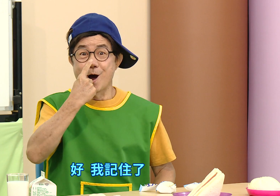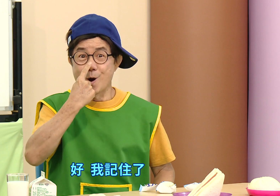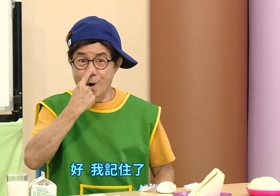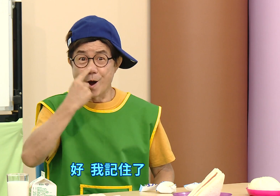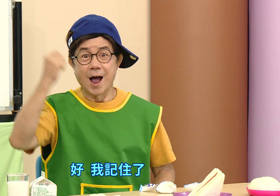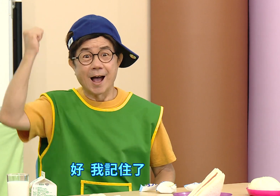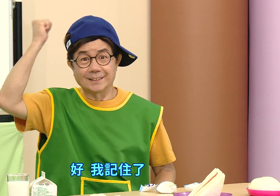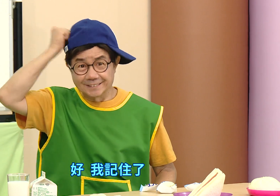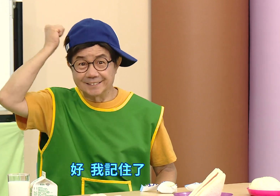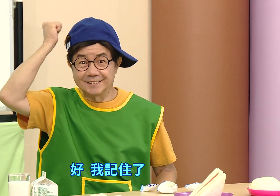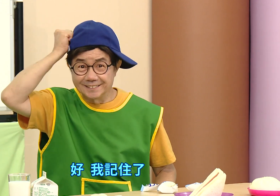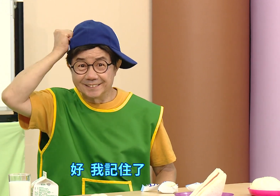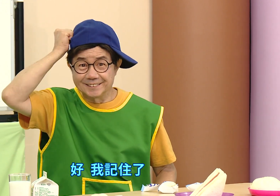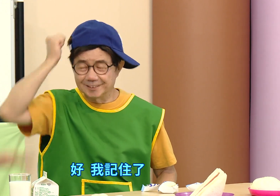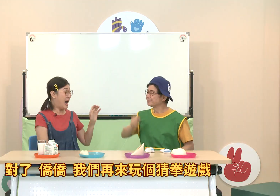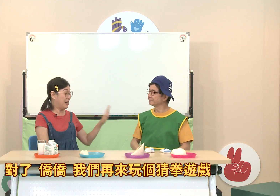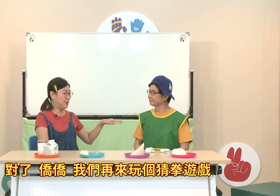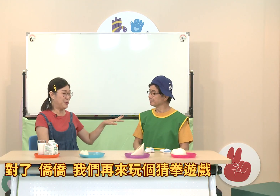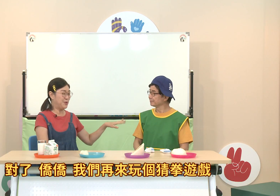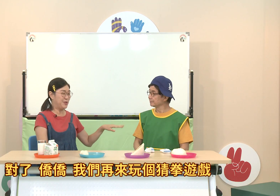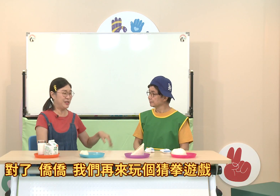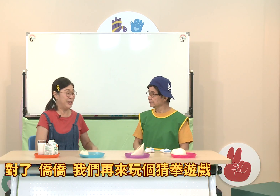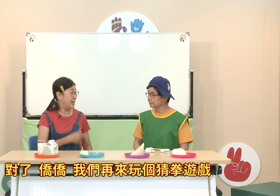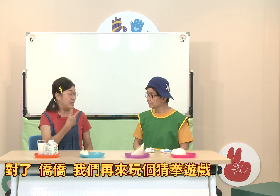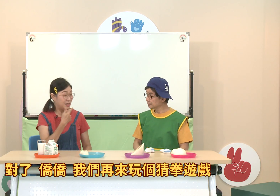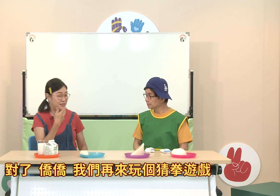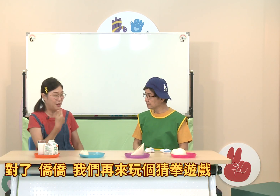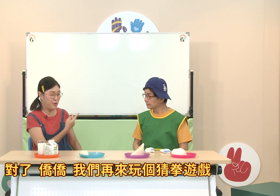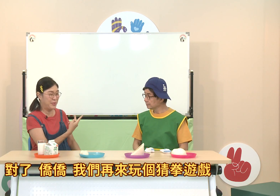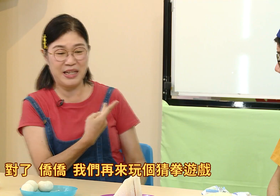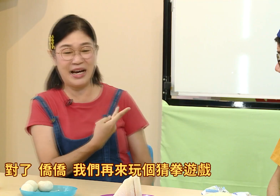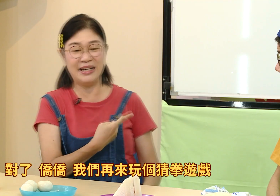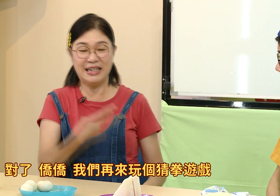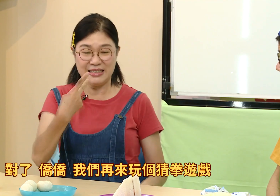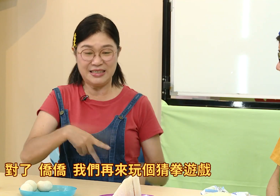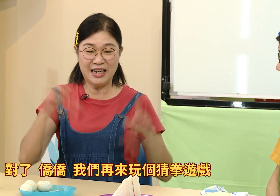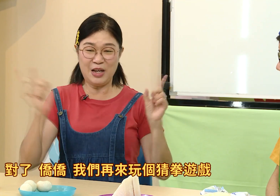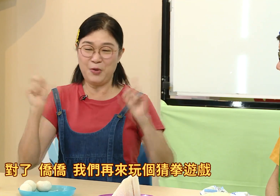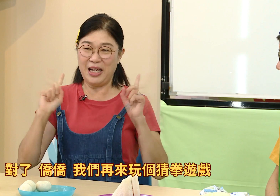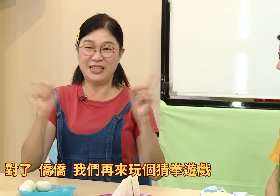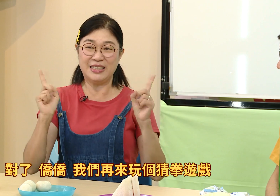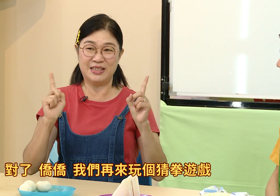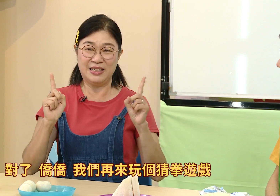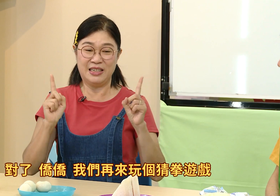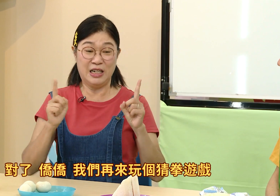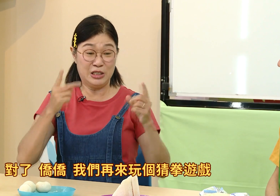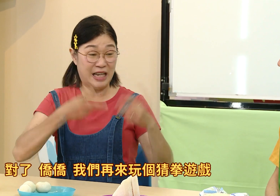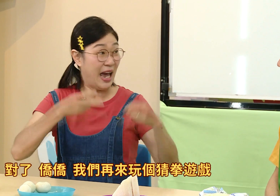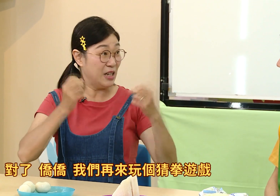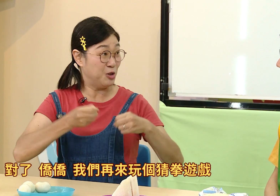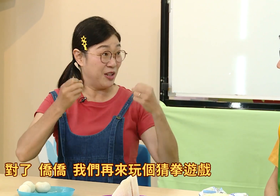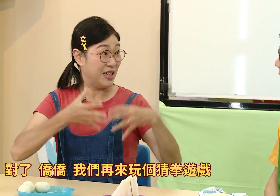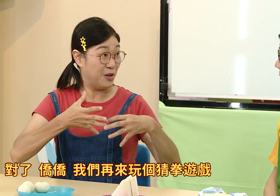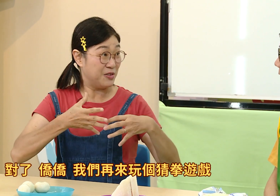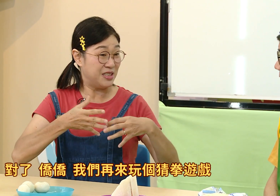我記住了對對對瞧瞧我們再來玩一個猜拳的遊戲